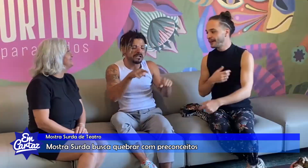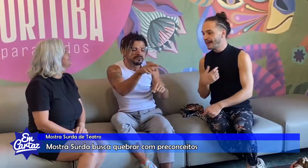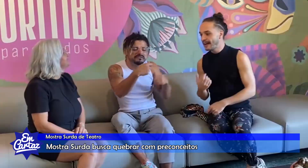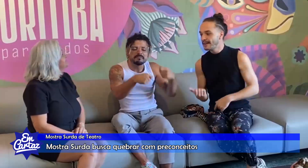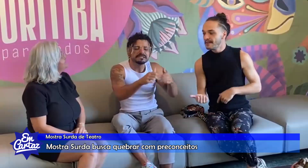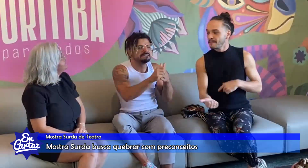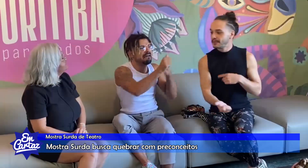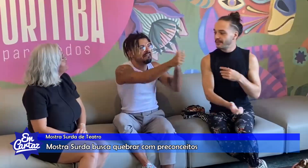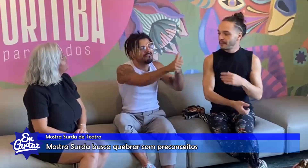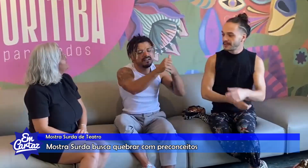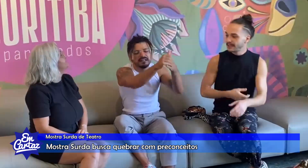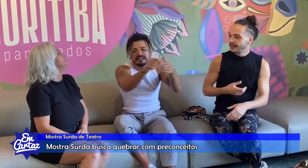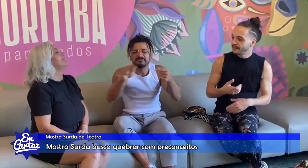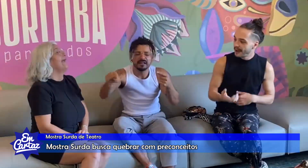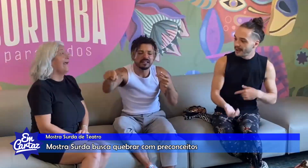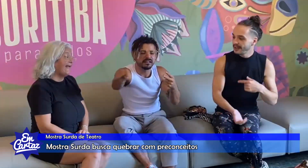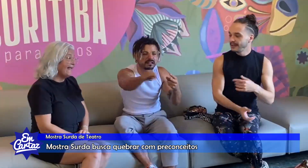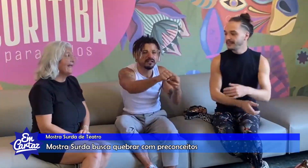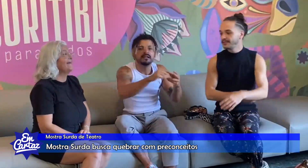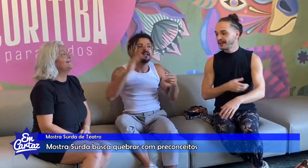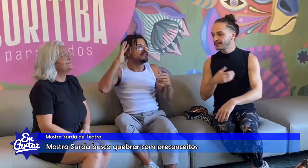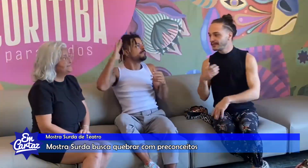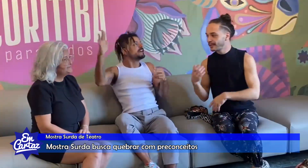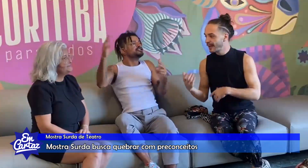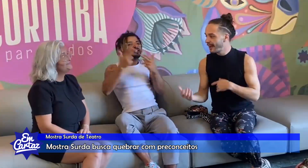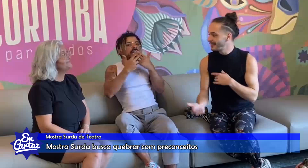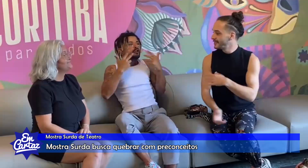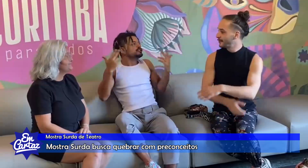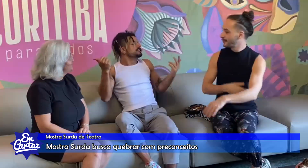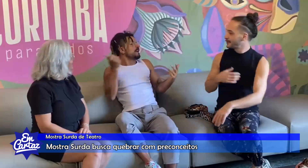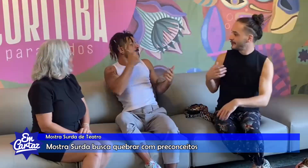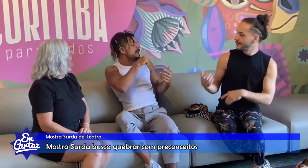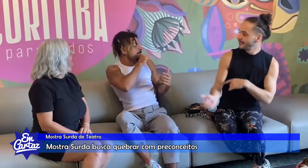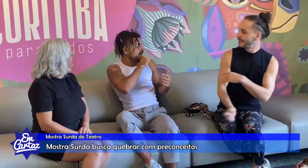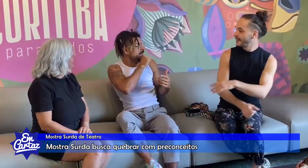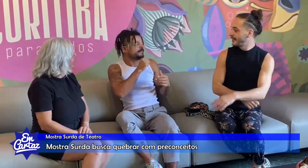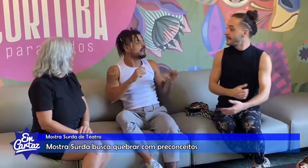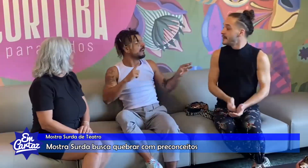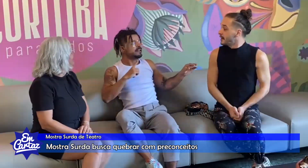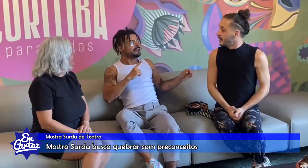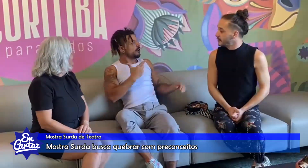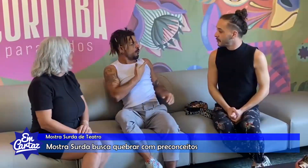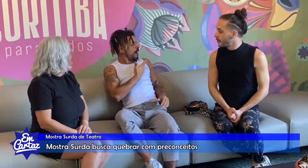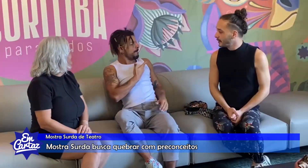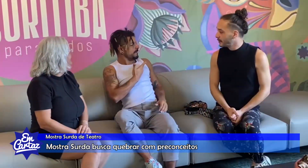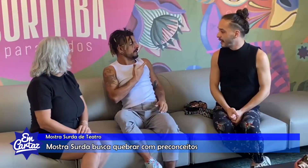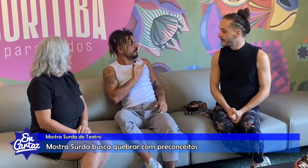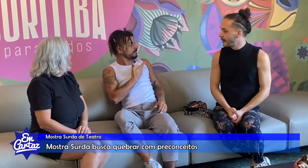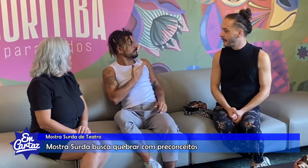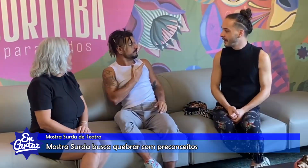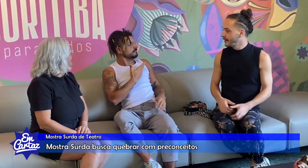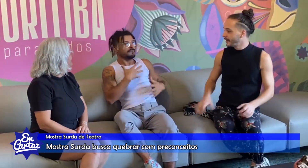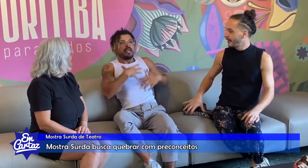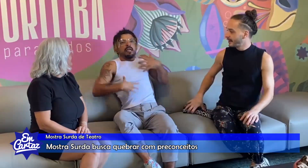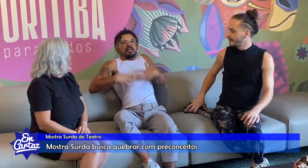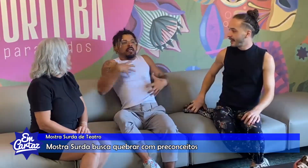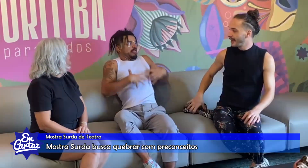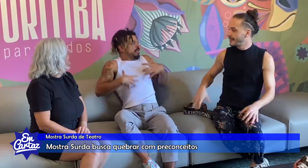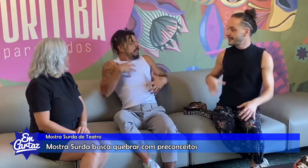falar, você vai precisar levar ele em diversos locais de forma audiogênica, né? E o quanto essa mãe, ela recebe